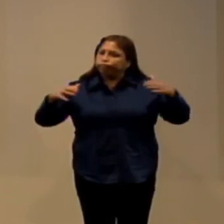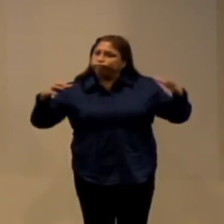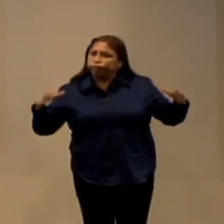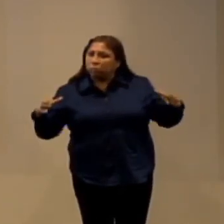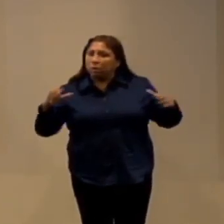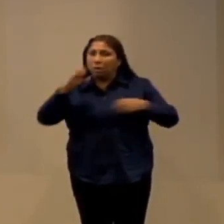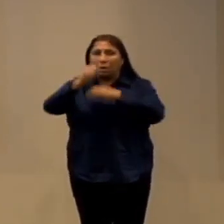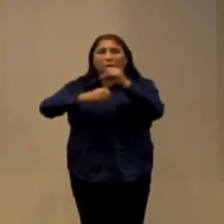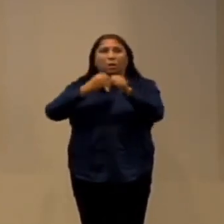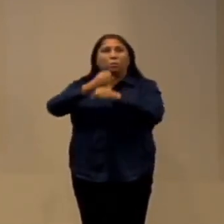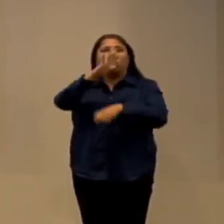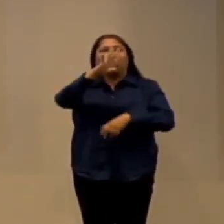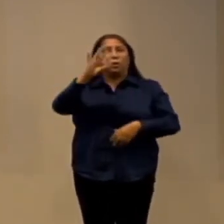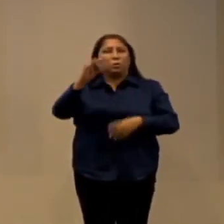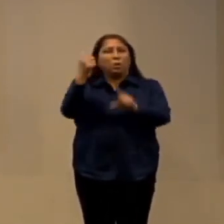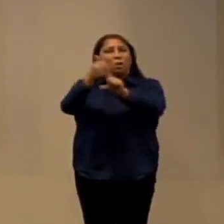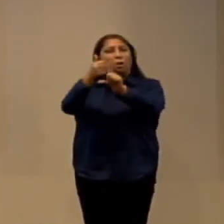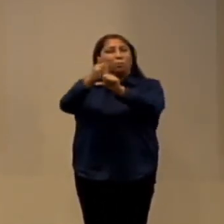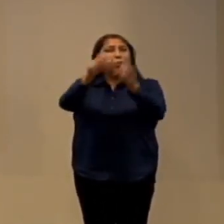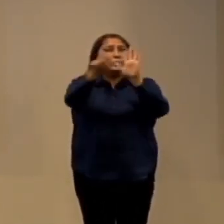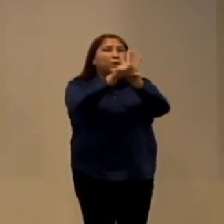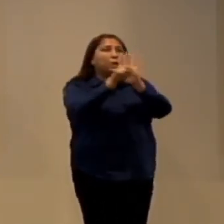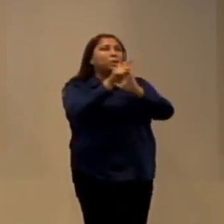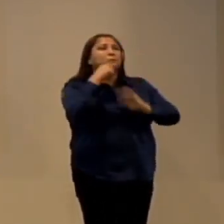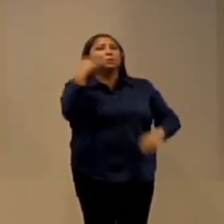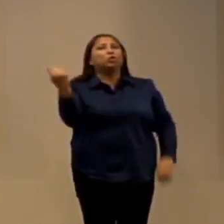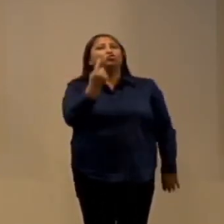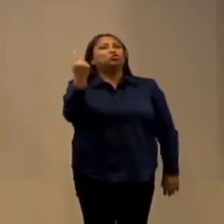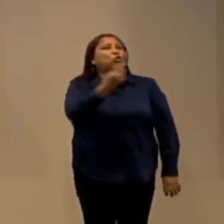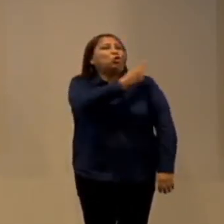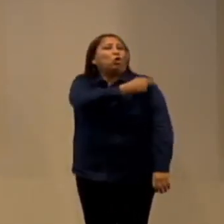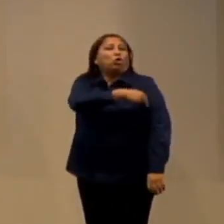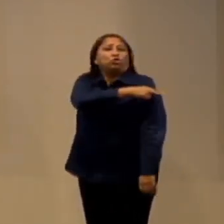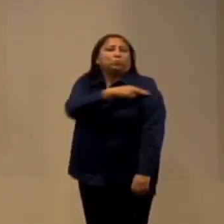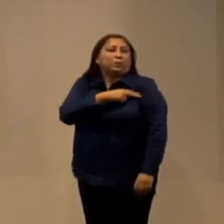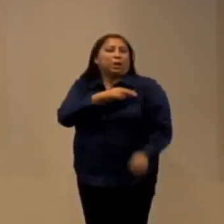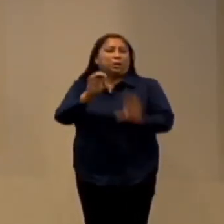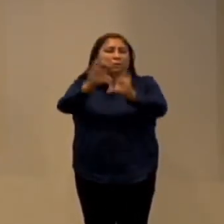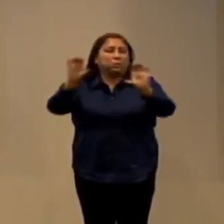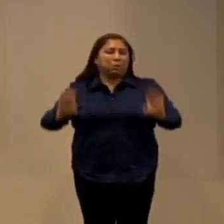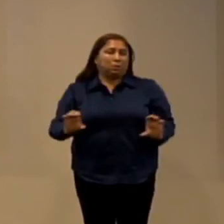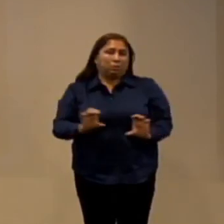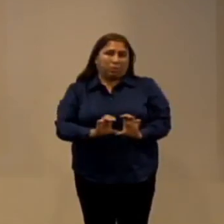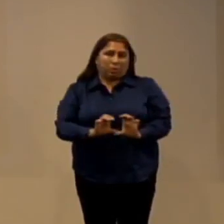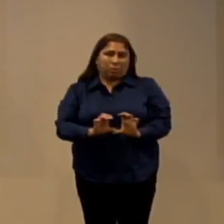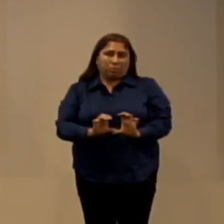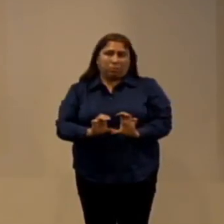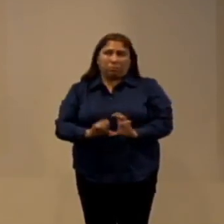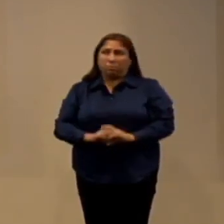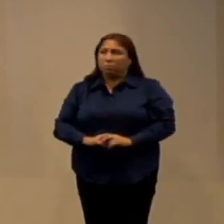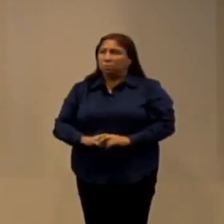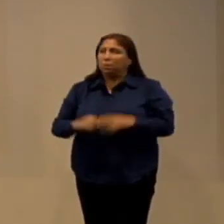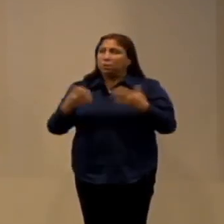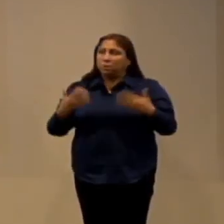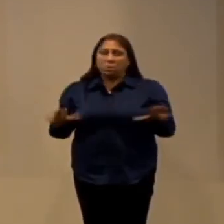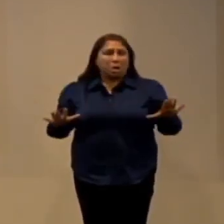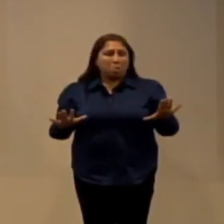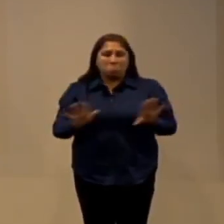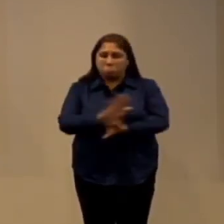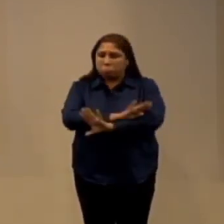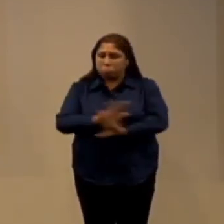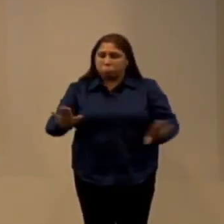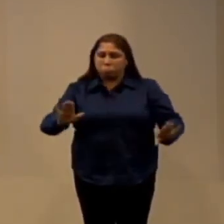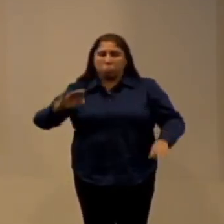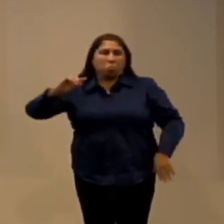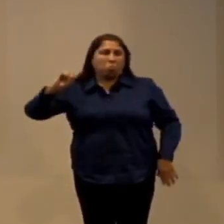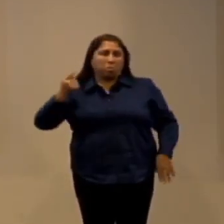año 49, la propia ley decía, solo los hospitales certifican, recuerden. Ya se rompió eso con un